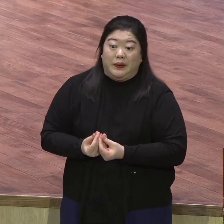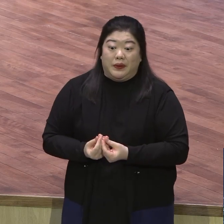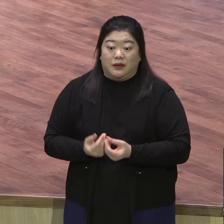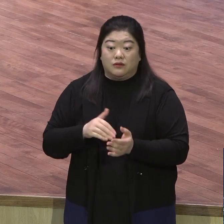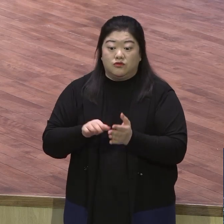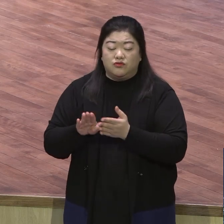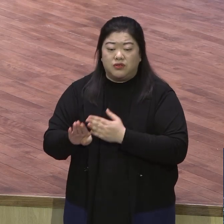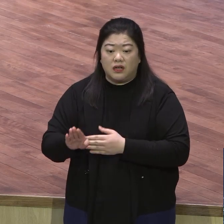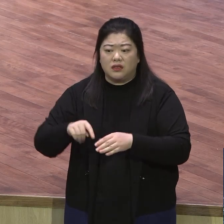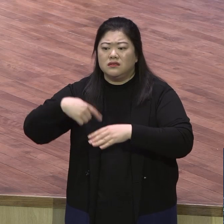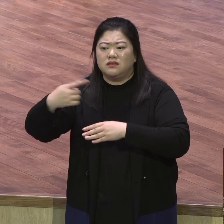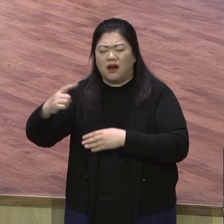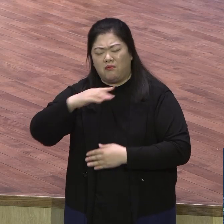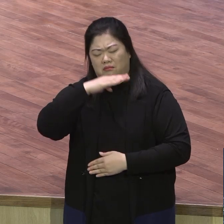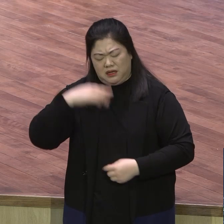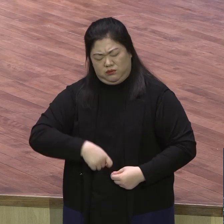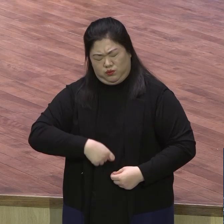잔머리를 굴려요.